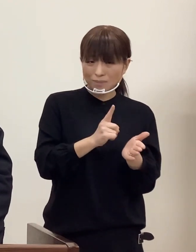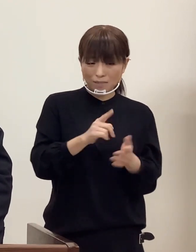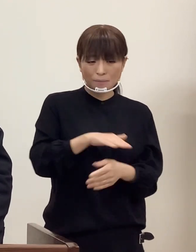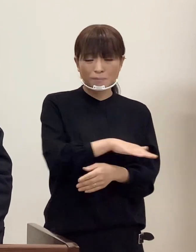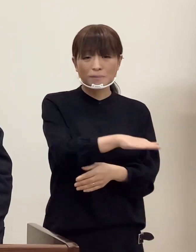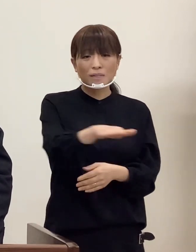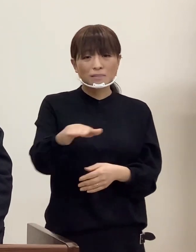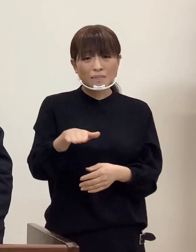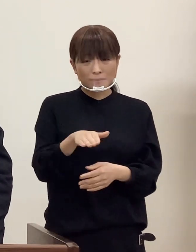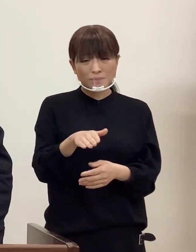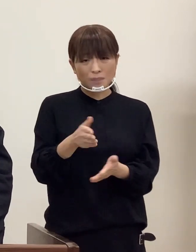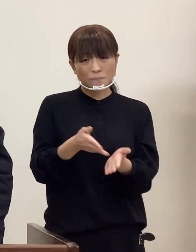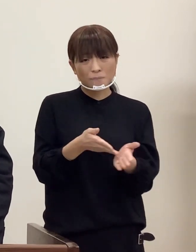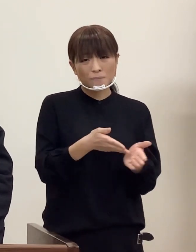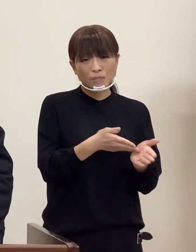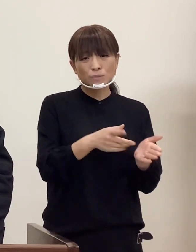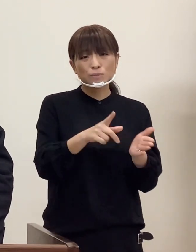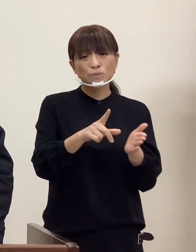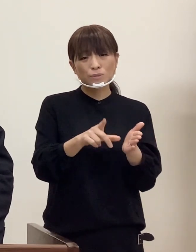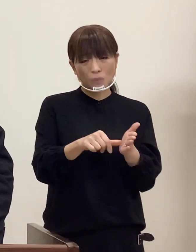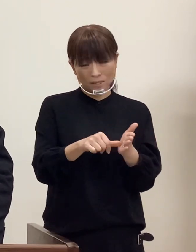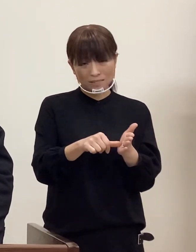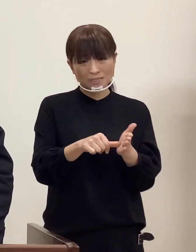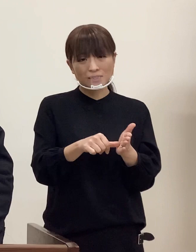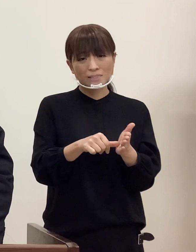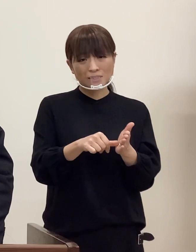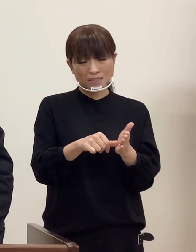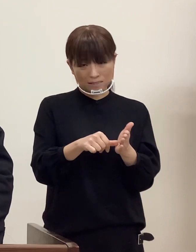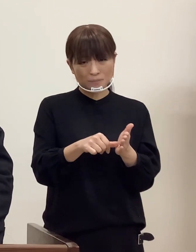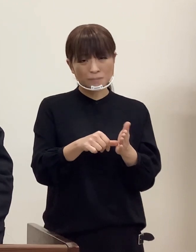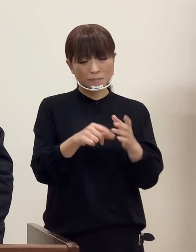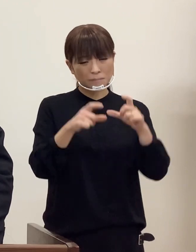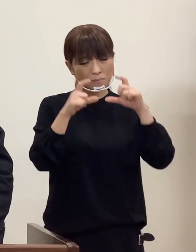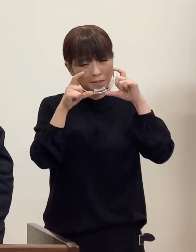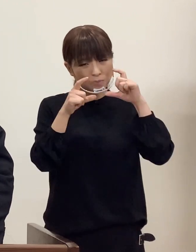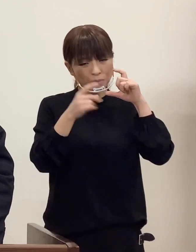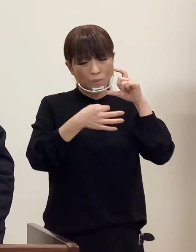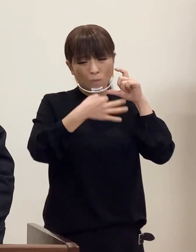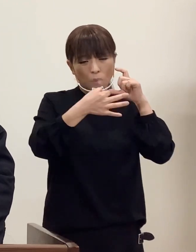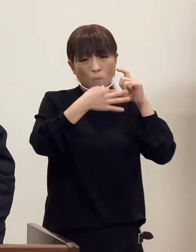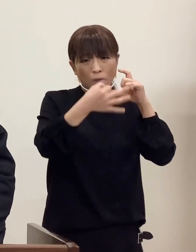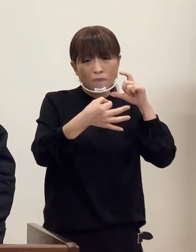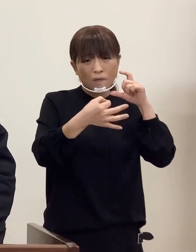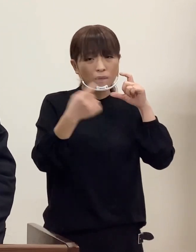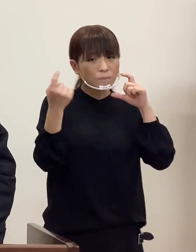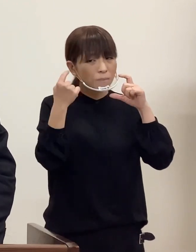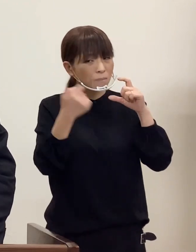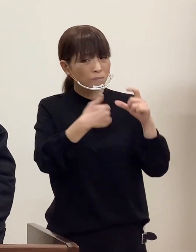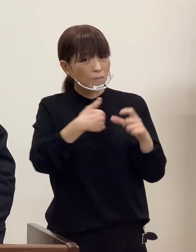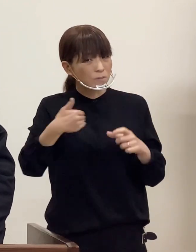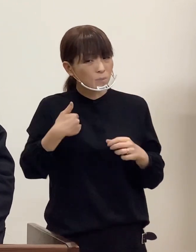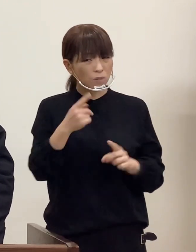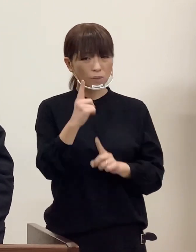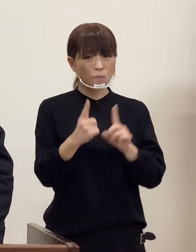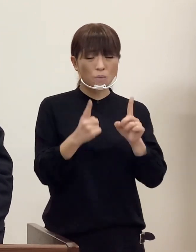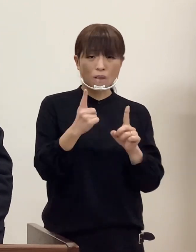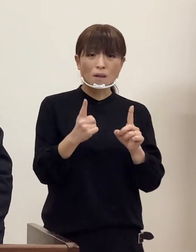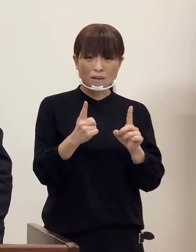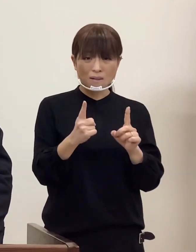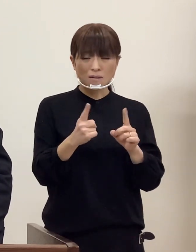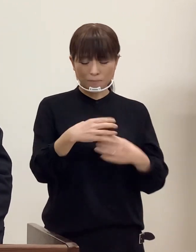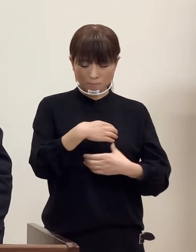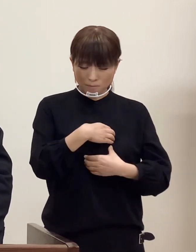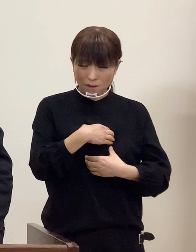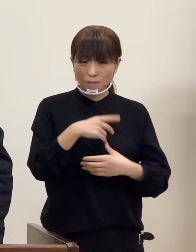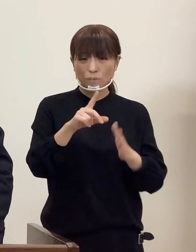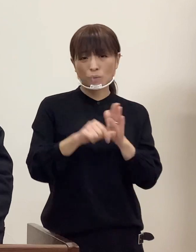に話をするときに、果たしてきちっと音声が明確に聞き取れていただいているかなと、不